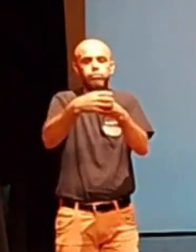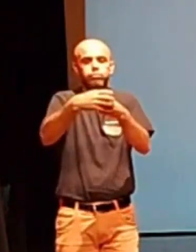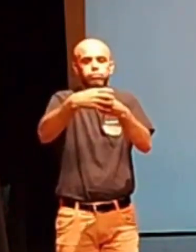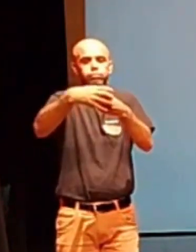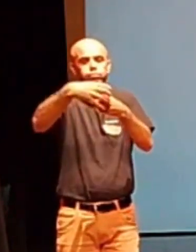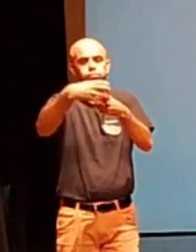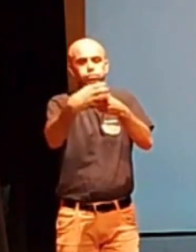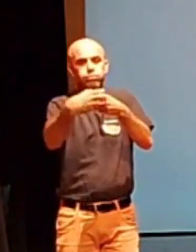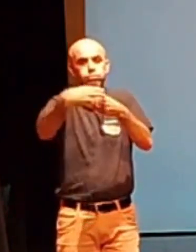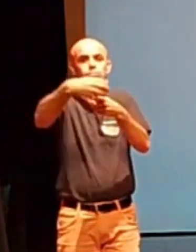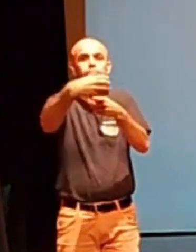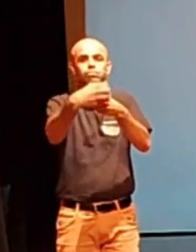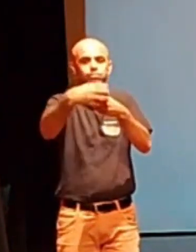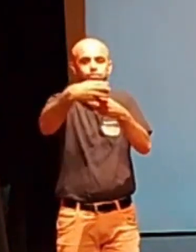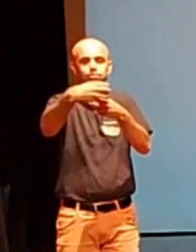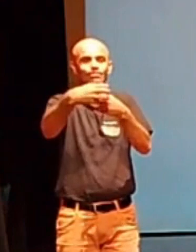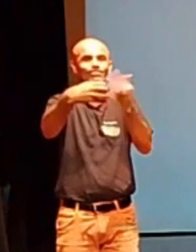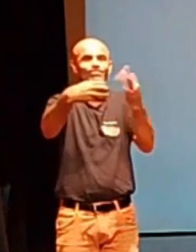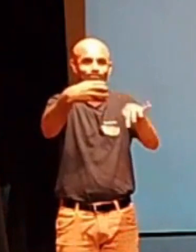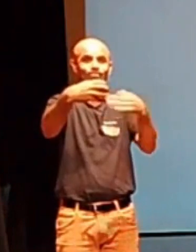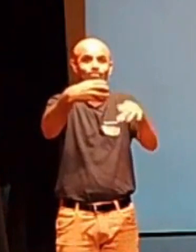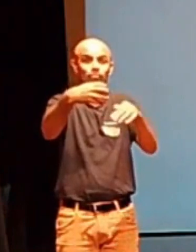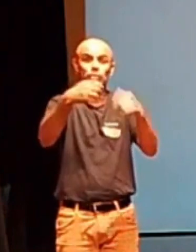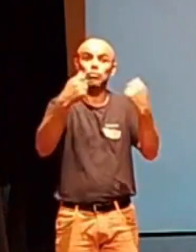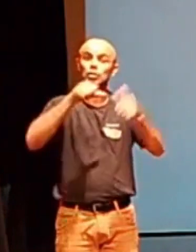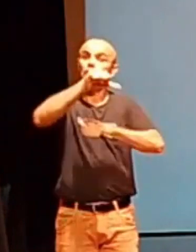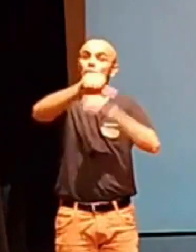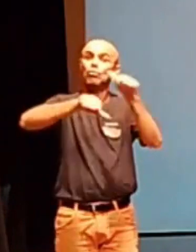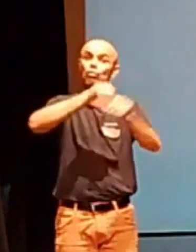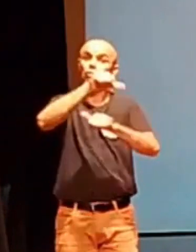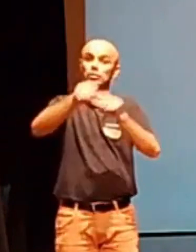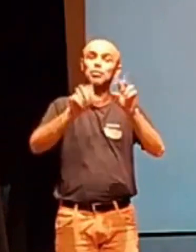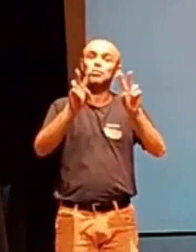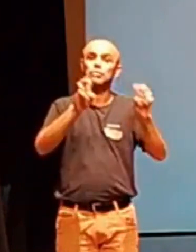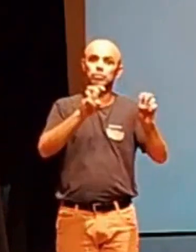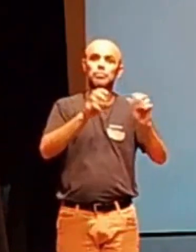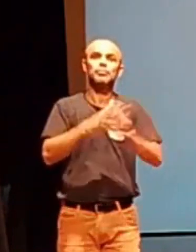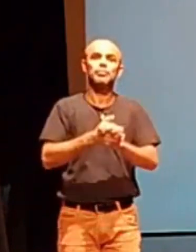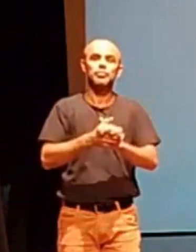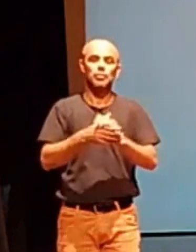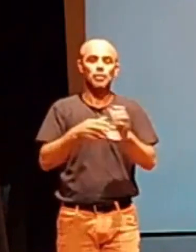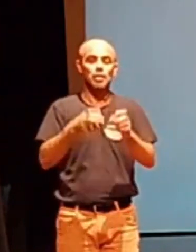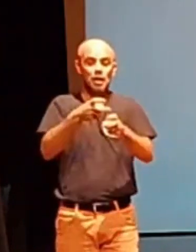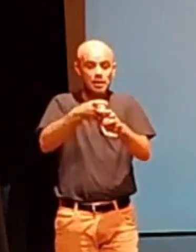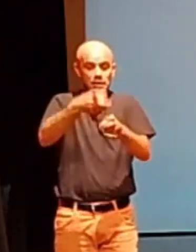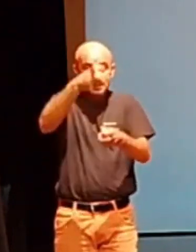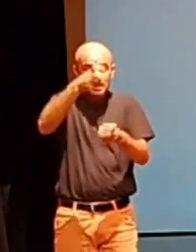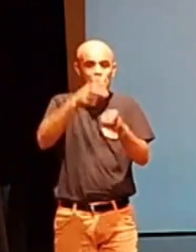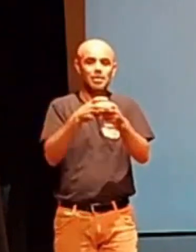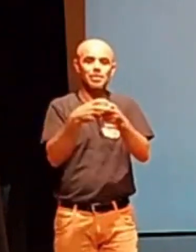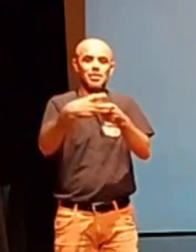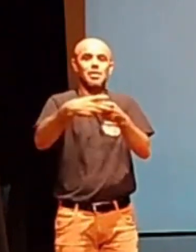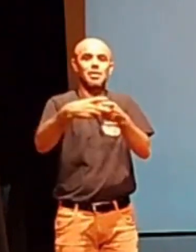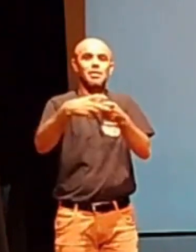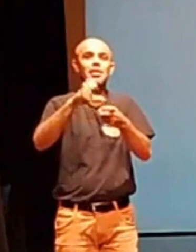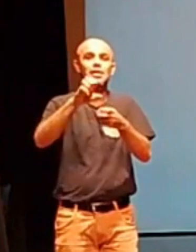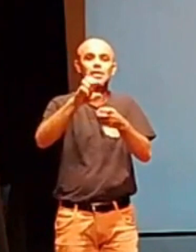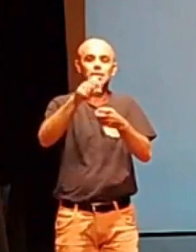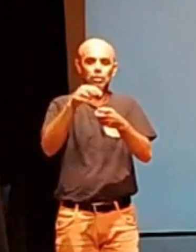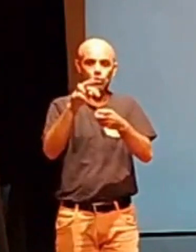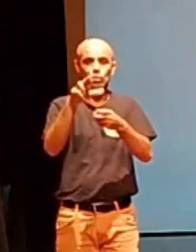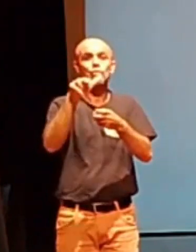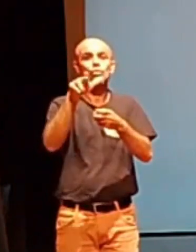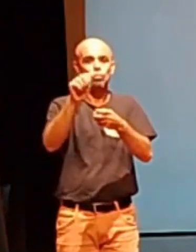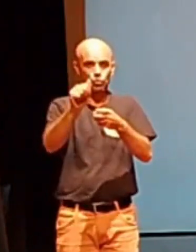uma extrusão discal. Precisamos mudar esse termo, inclusive, de chamar uma hérnia extrusa de hérnia